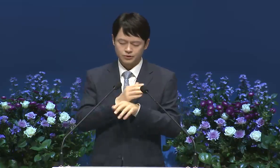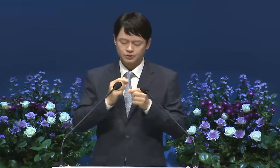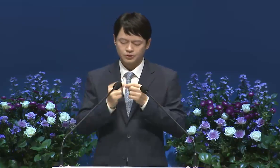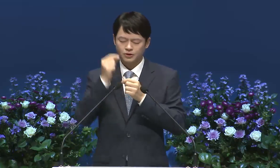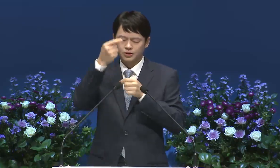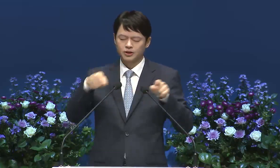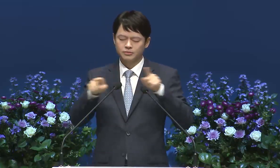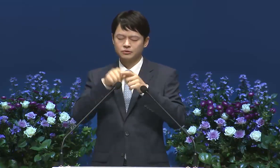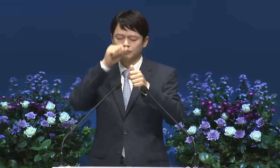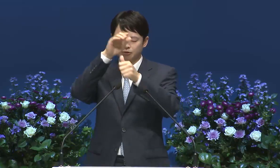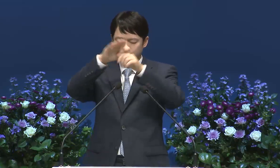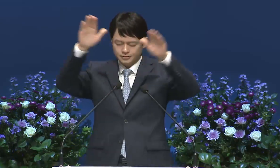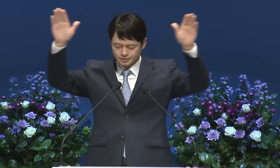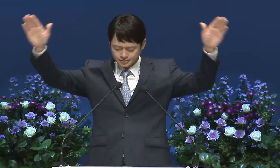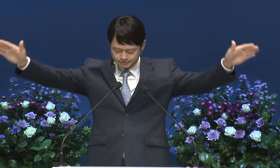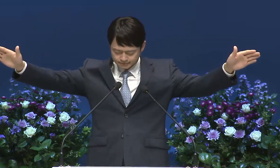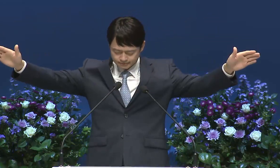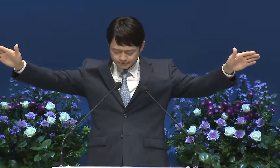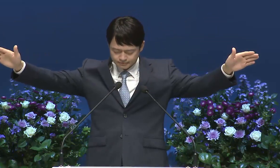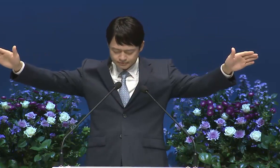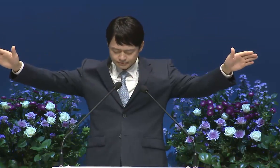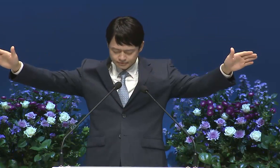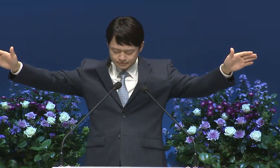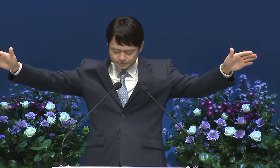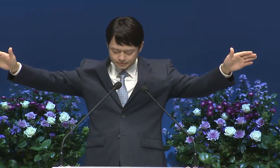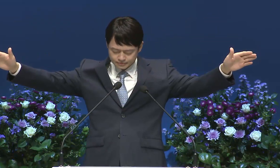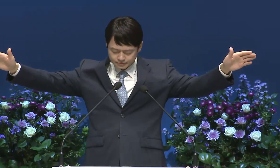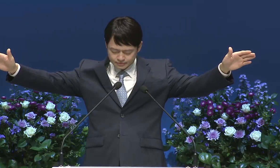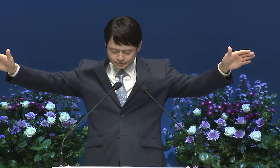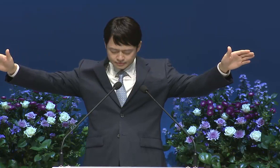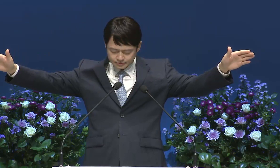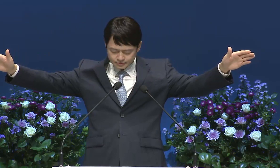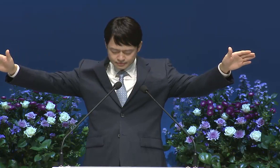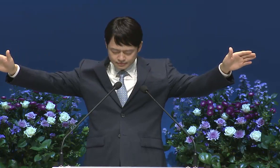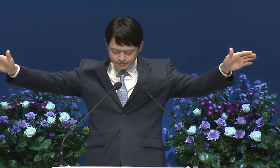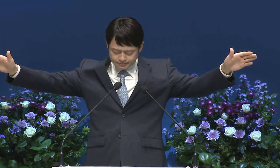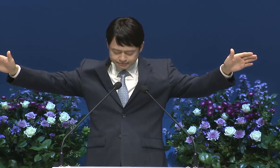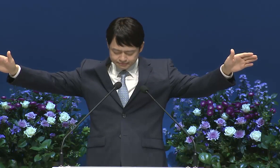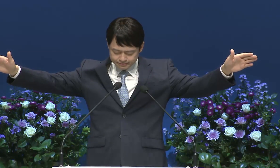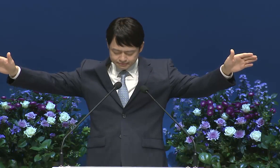농인 선교대회에 참석한 모든 성도 위에 지금부터 영원까지 함께 계실지어다. 아멘.